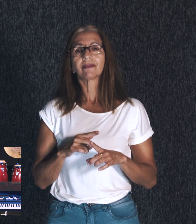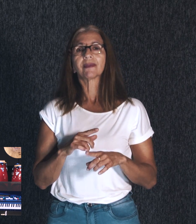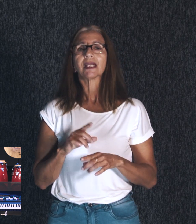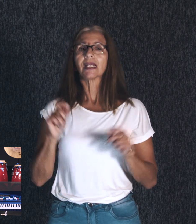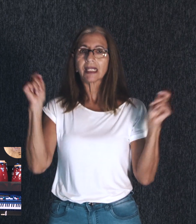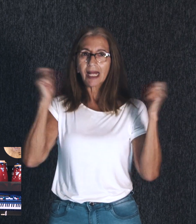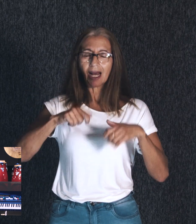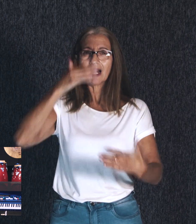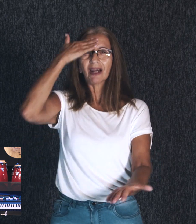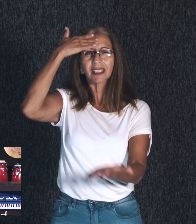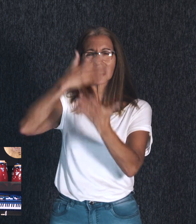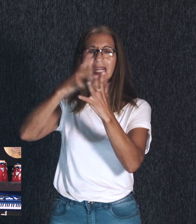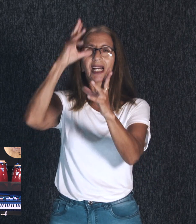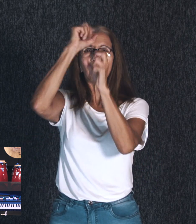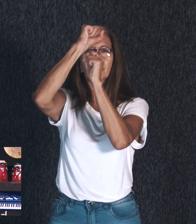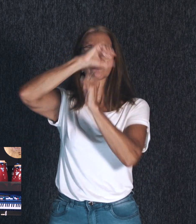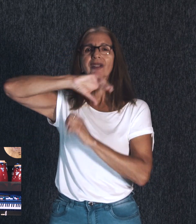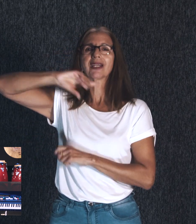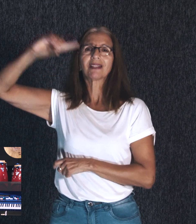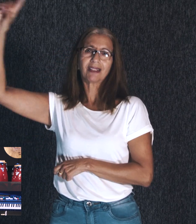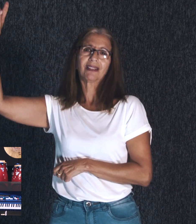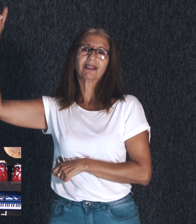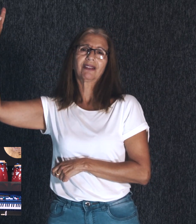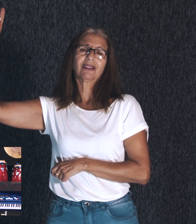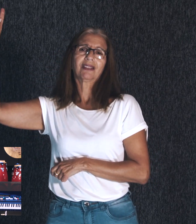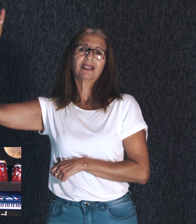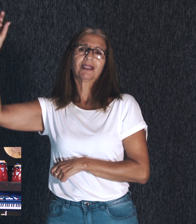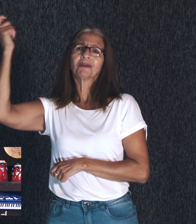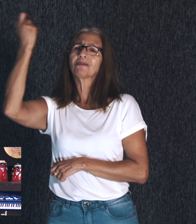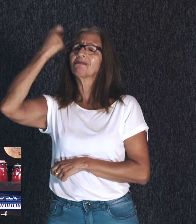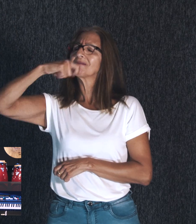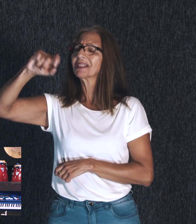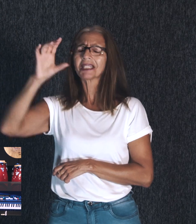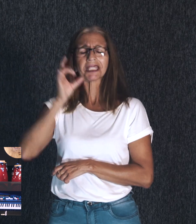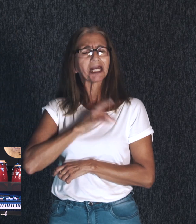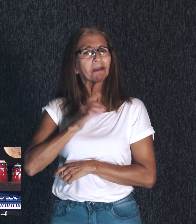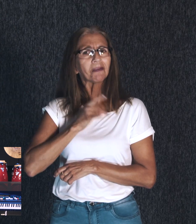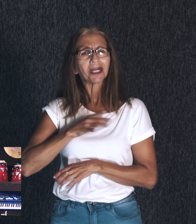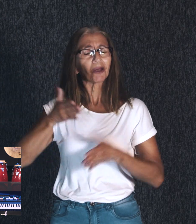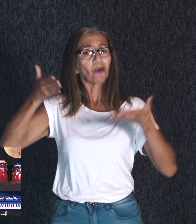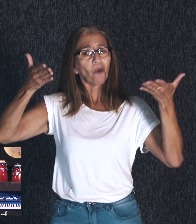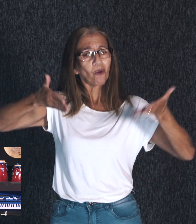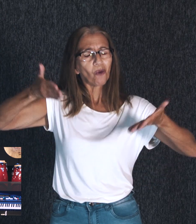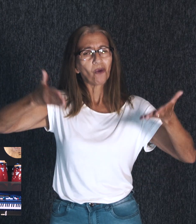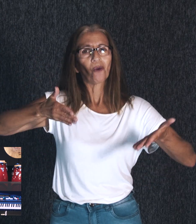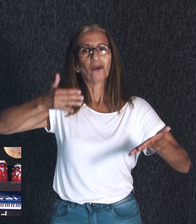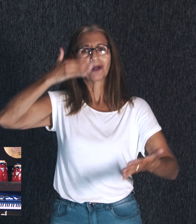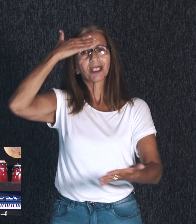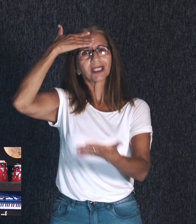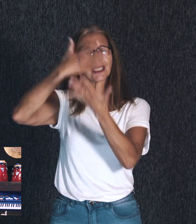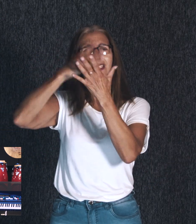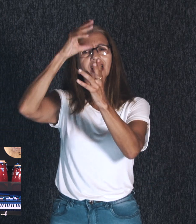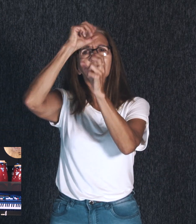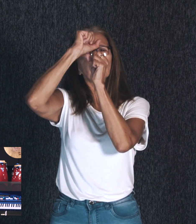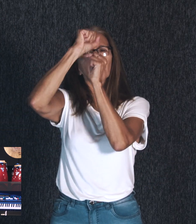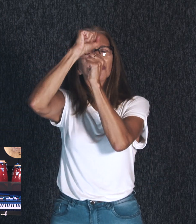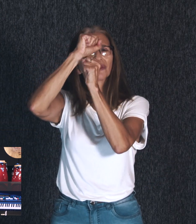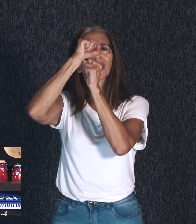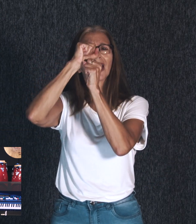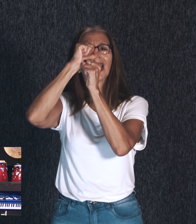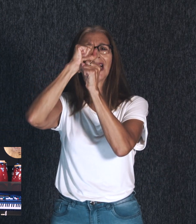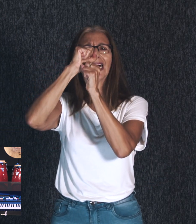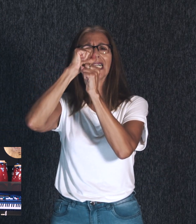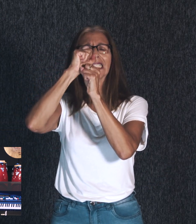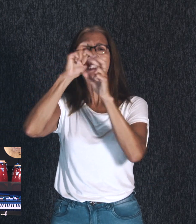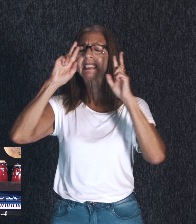em Deus? Você confia em Deus? Nós não precisamos ter medo e nós podemos confiar hoje em Deus, depositar toda a